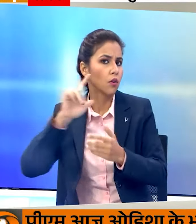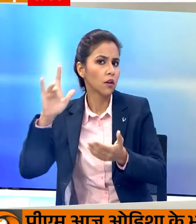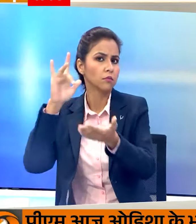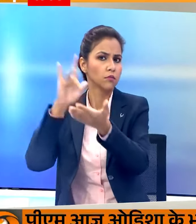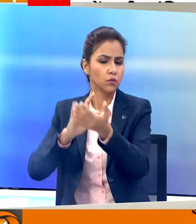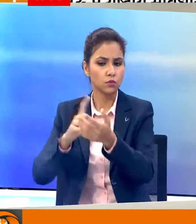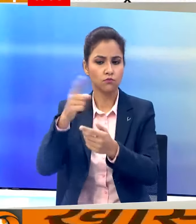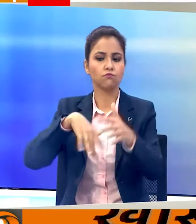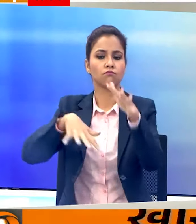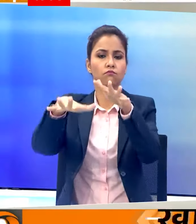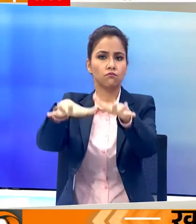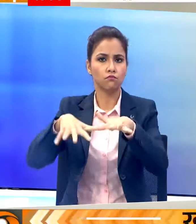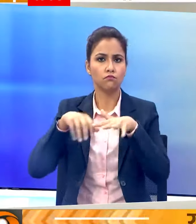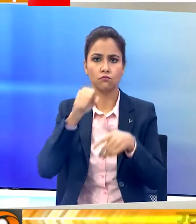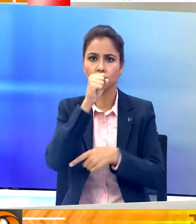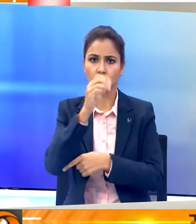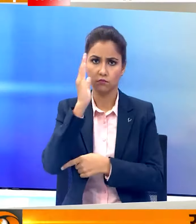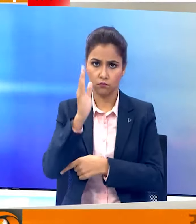रैली को संबोधित